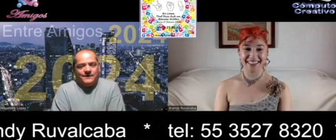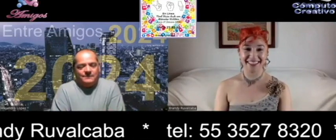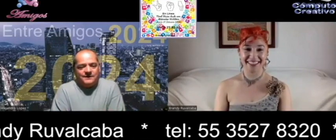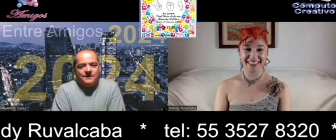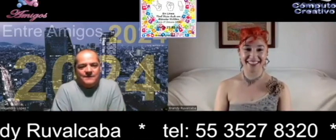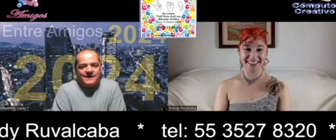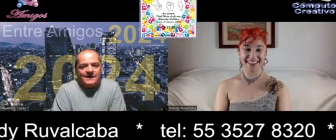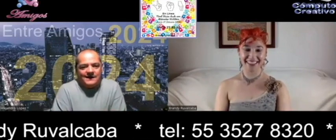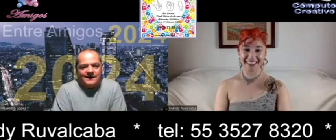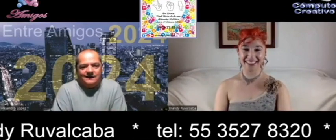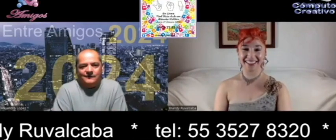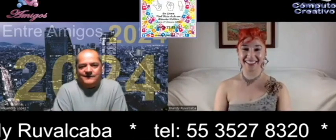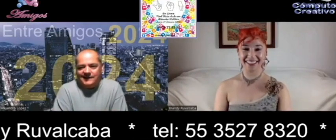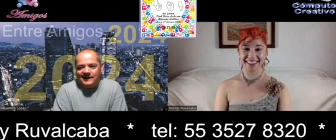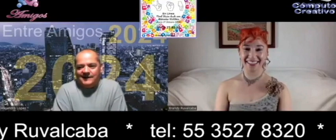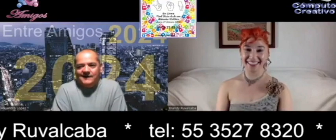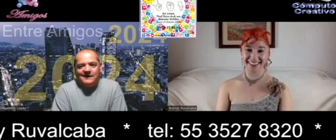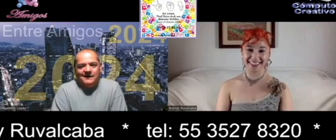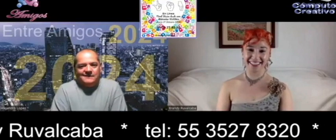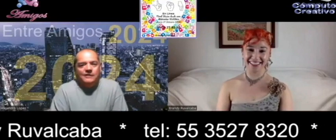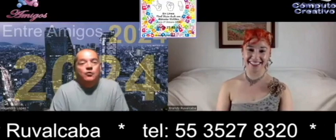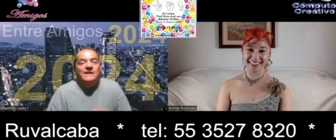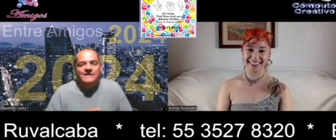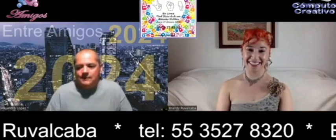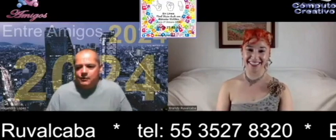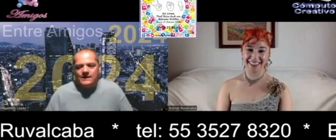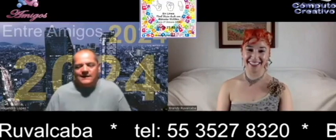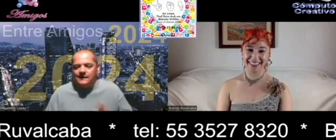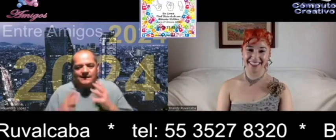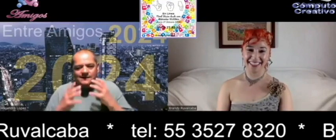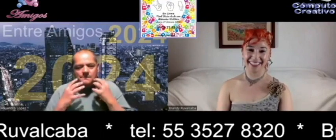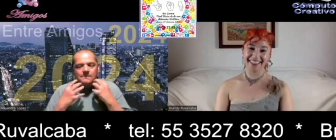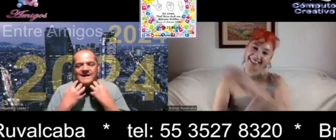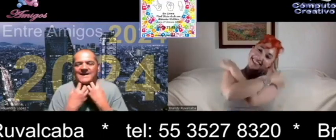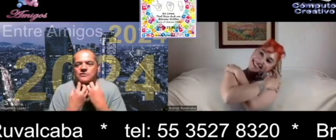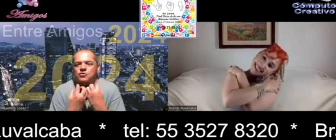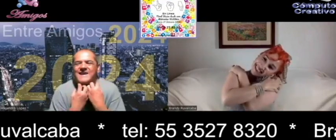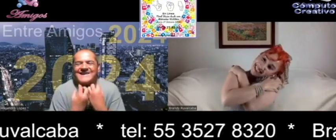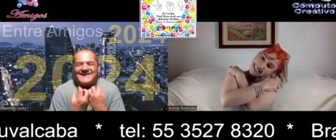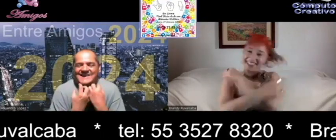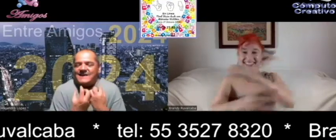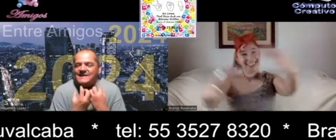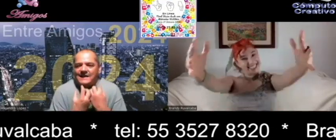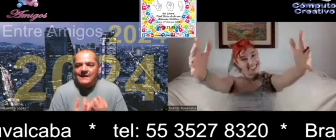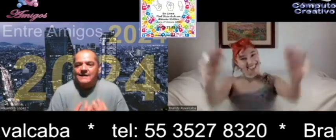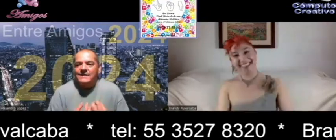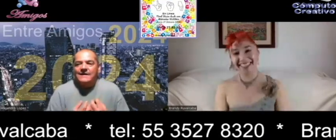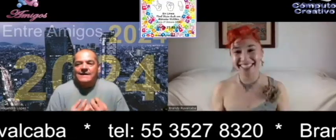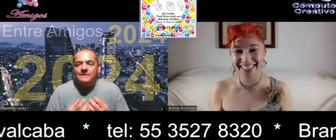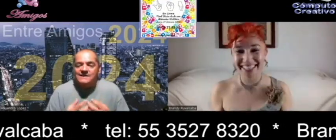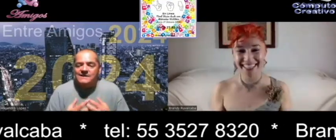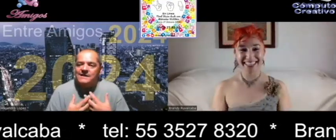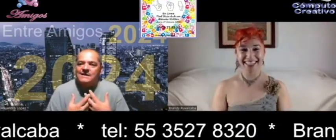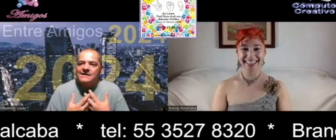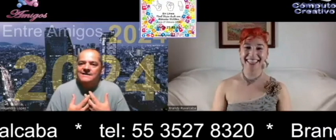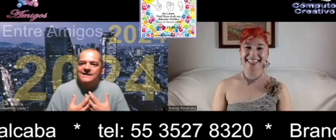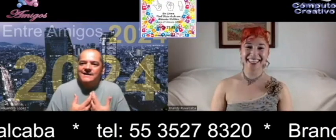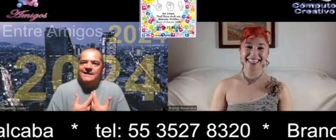digo, para mí es mi amiga, no sé, Duracell, porque manejas una energía tal que